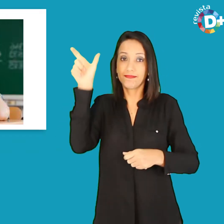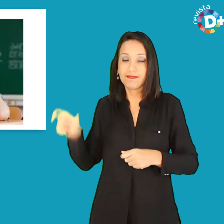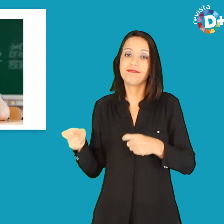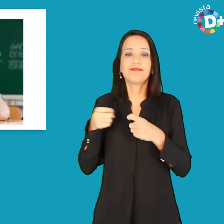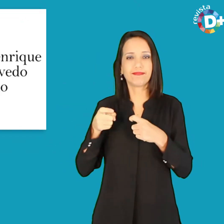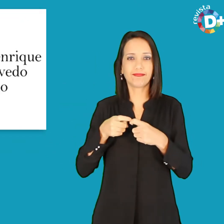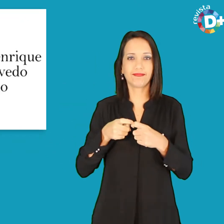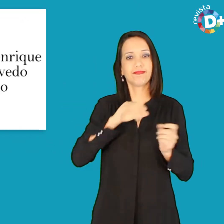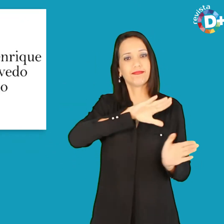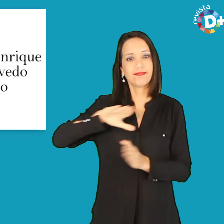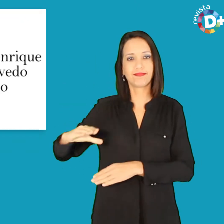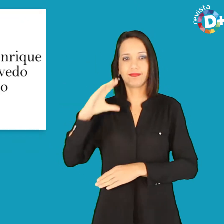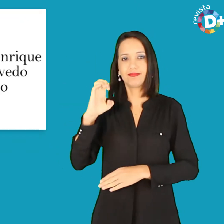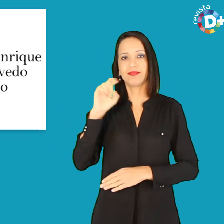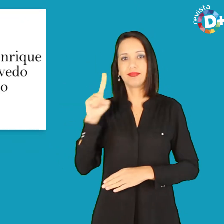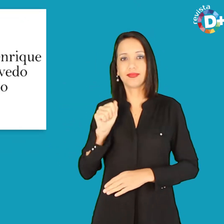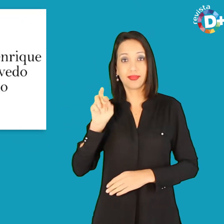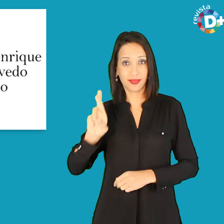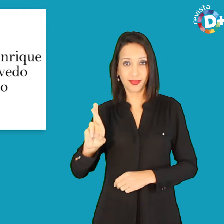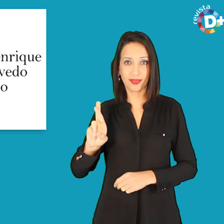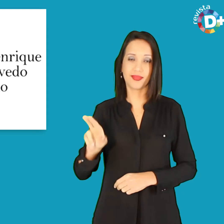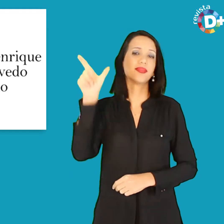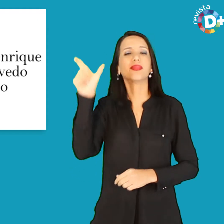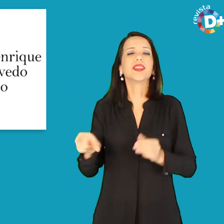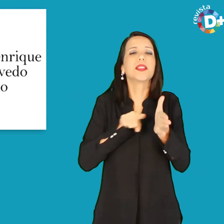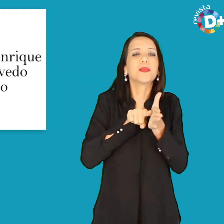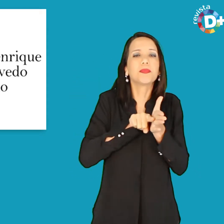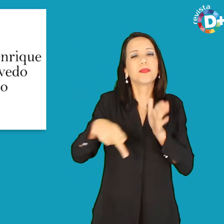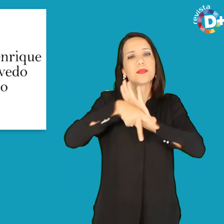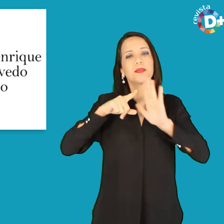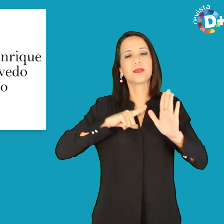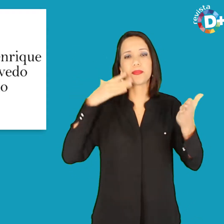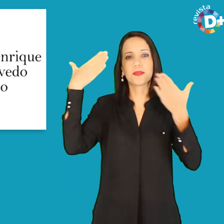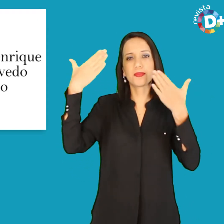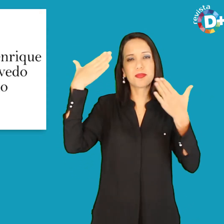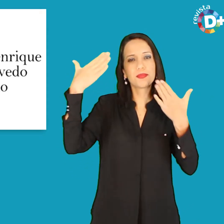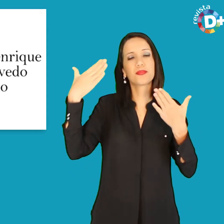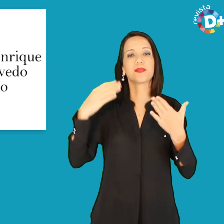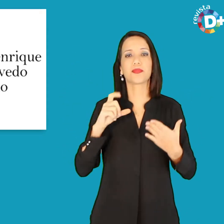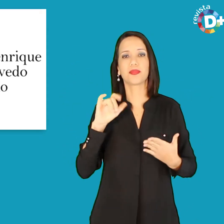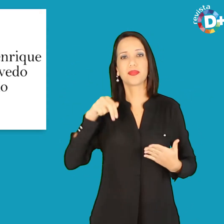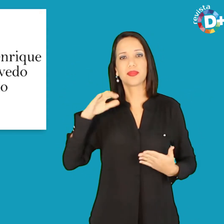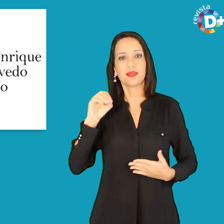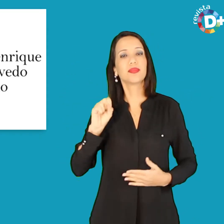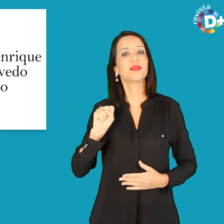Já para César Henrique de Azevedo Melo, psicólogo clínico da Unidade de Medicina Preventiva da